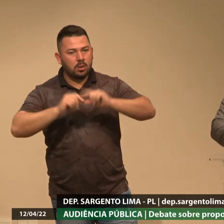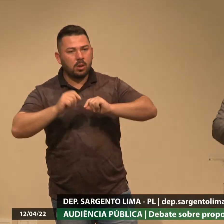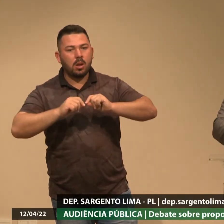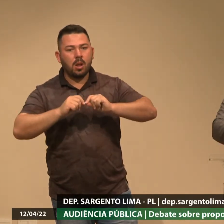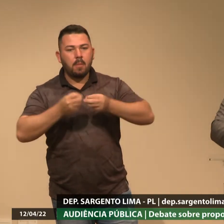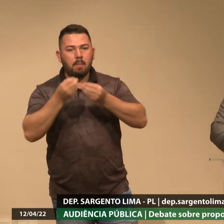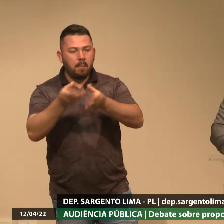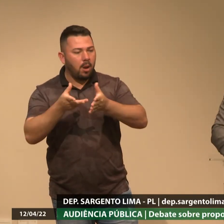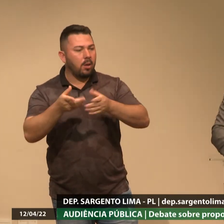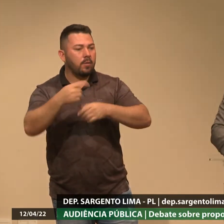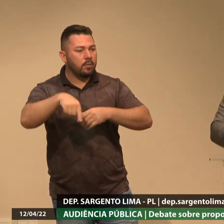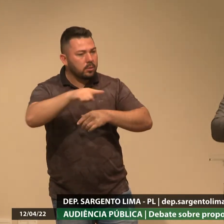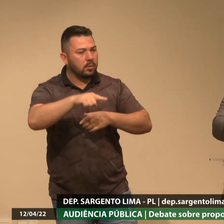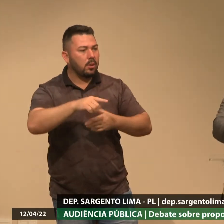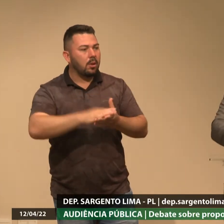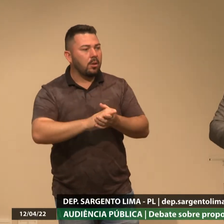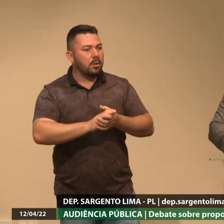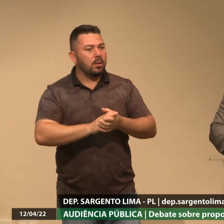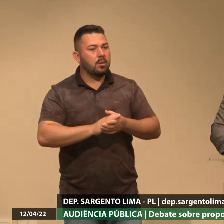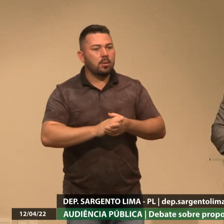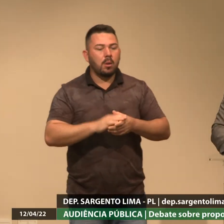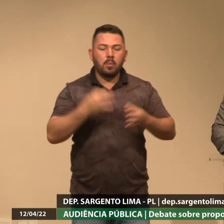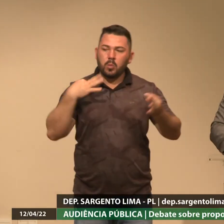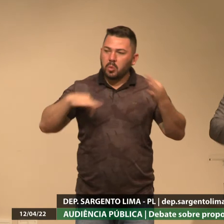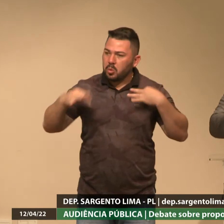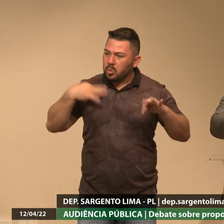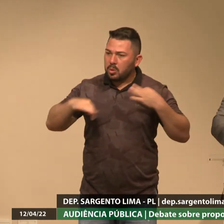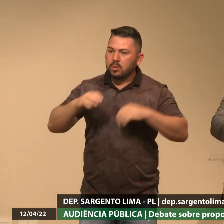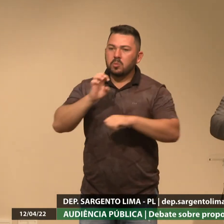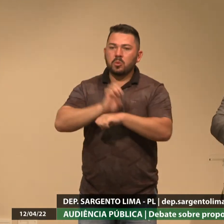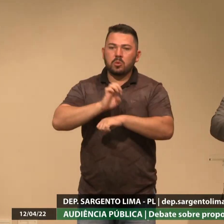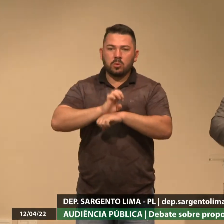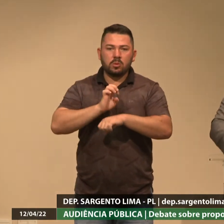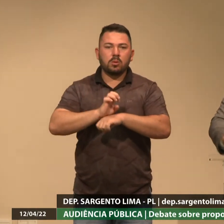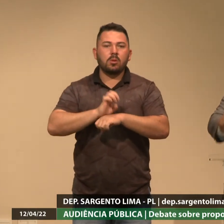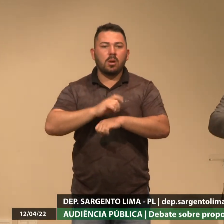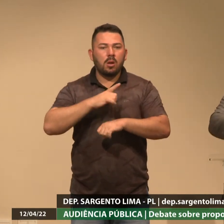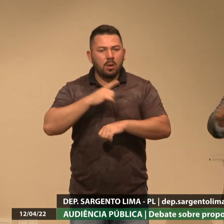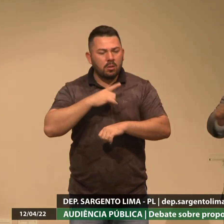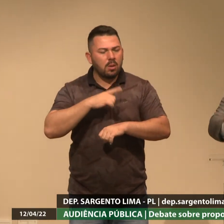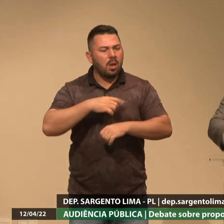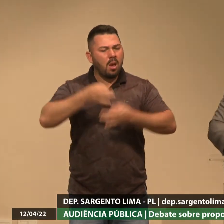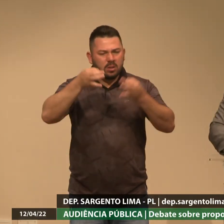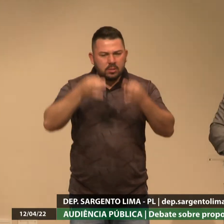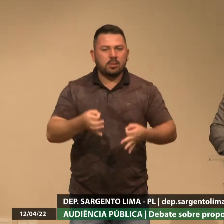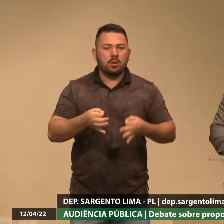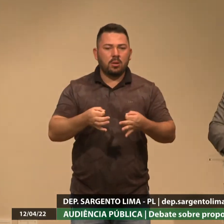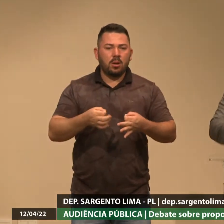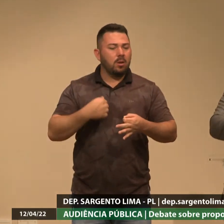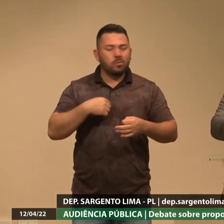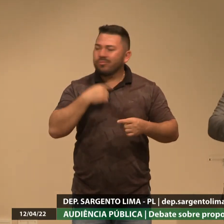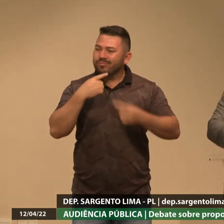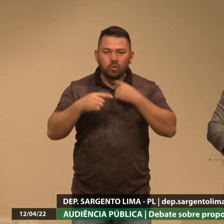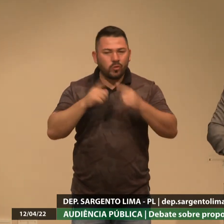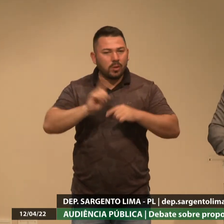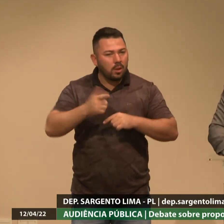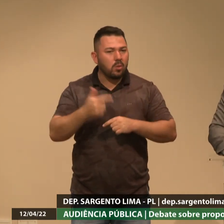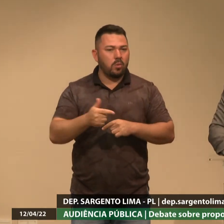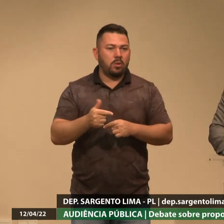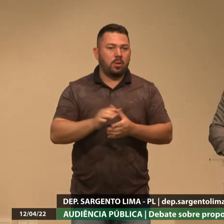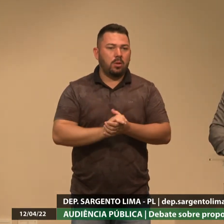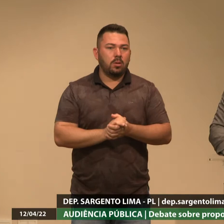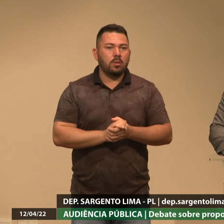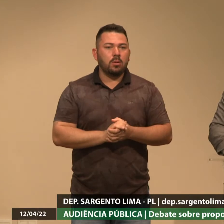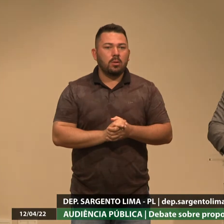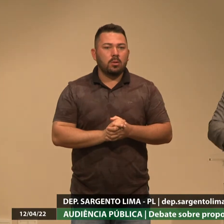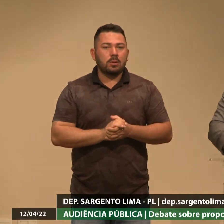noite aqui porque eu tenho certeza que nós estamos mexendo com turismo do Estado eu tenho a mais absoluta certeza eu não tenho dúvida que se eu tivesse dúvida